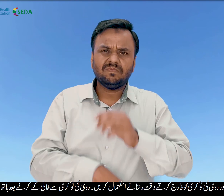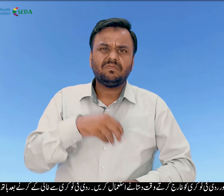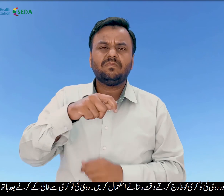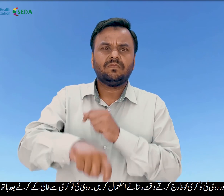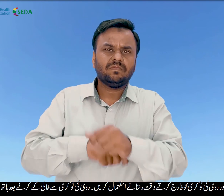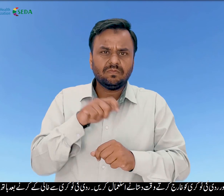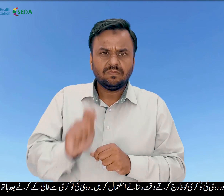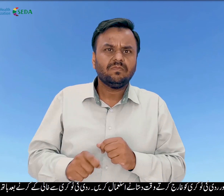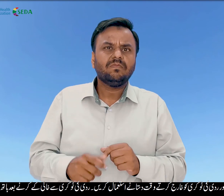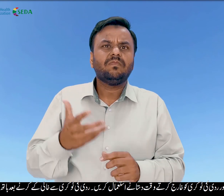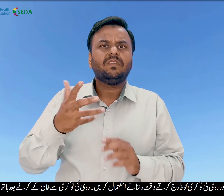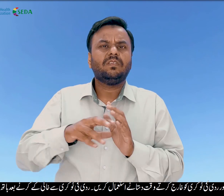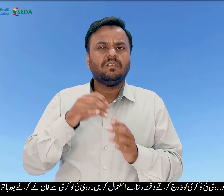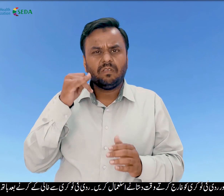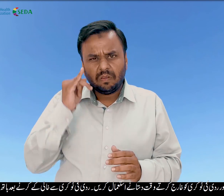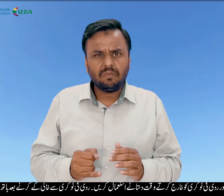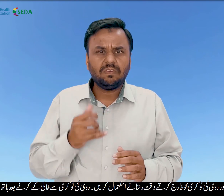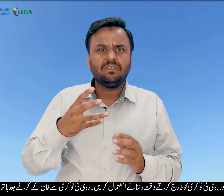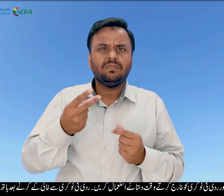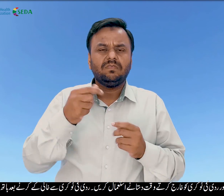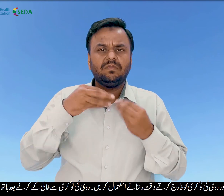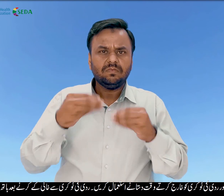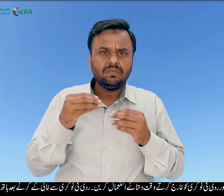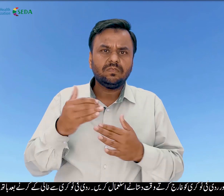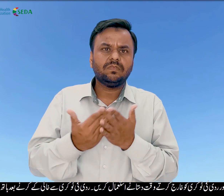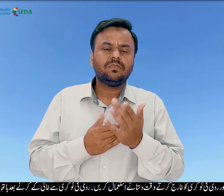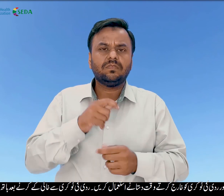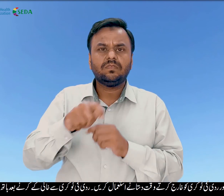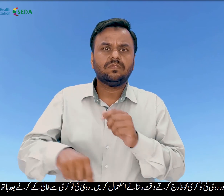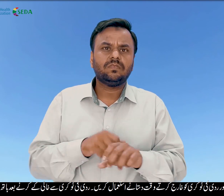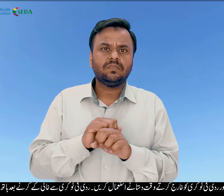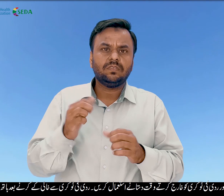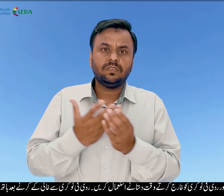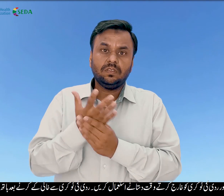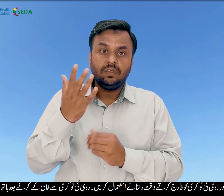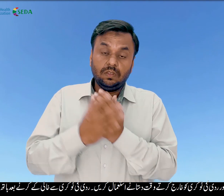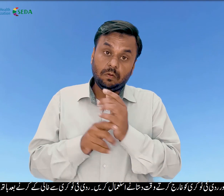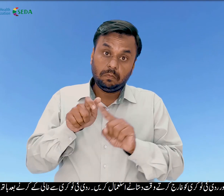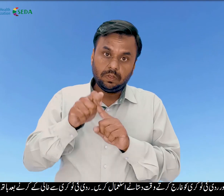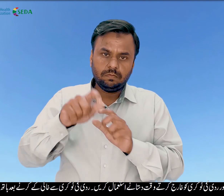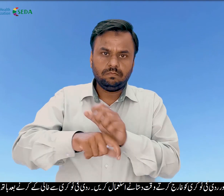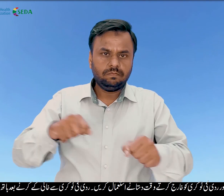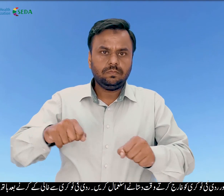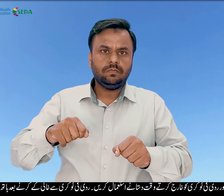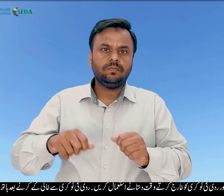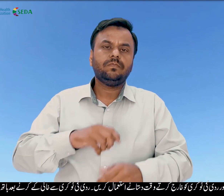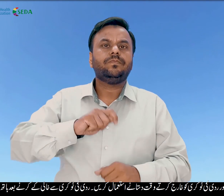ہٹانے، سنبھالنے اور ردی کی ٹوکری کو خارج کرتے وقت دستانے استعمال کریں۔